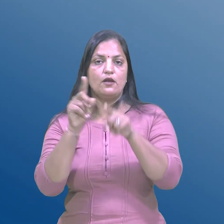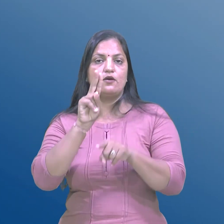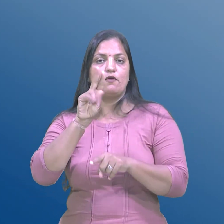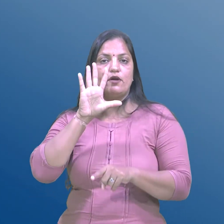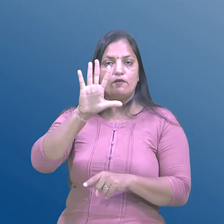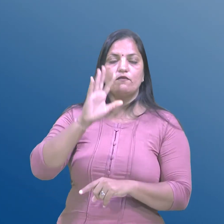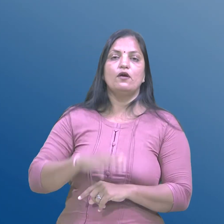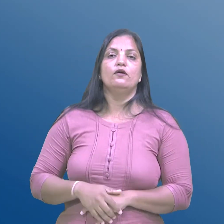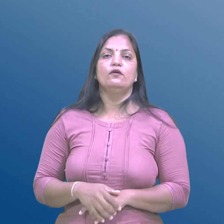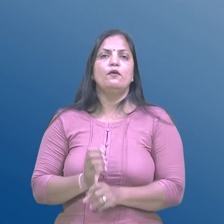રચાયેલ